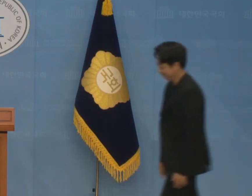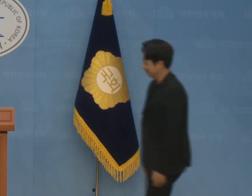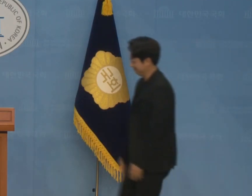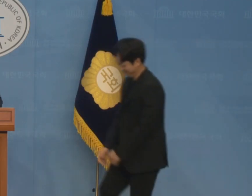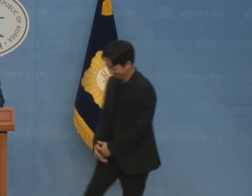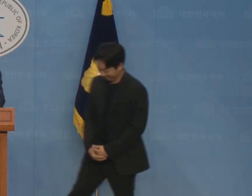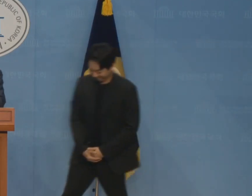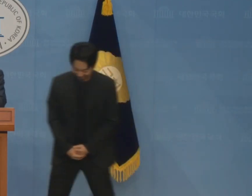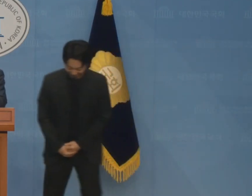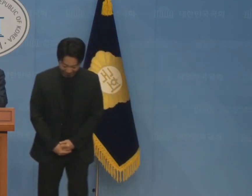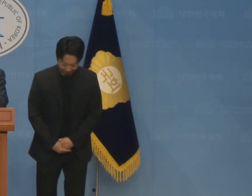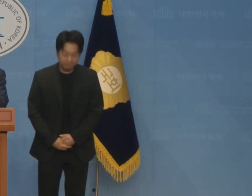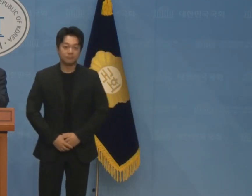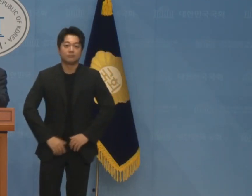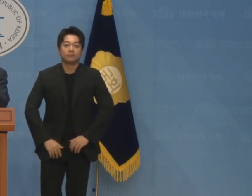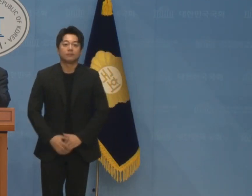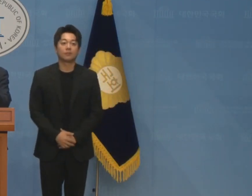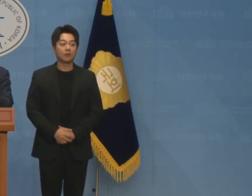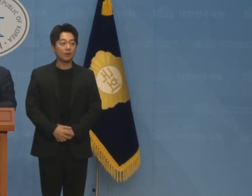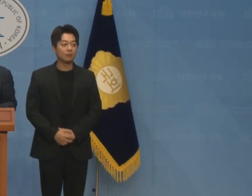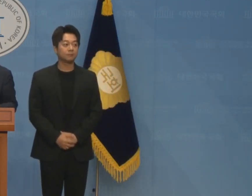수고 많으십니다.